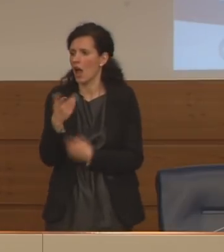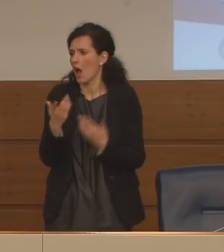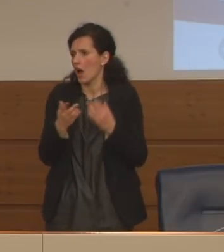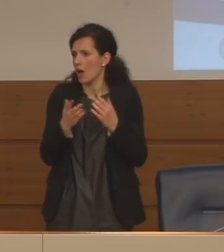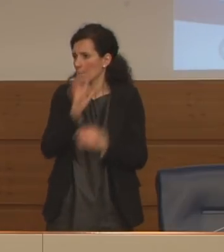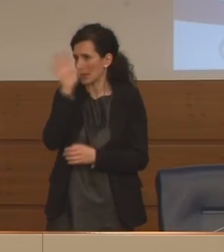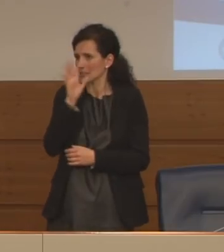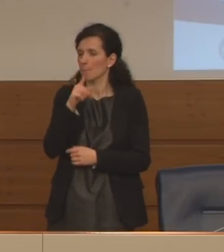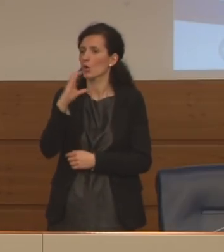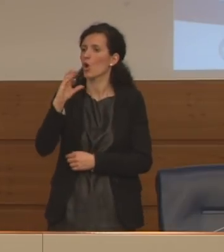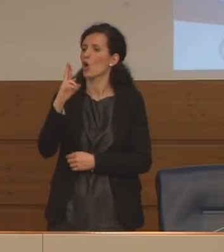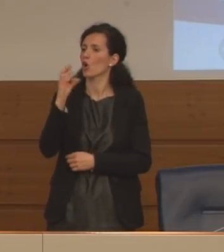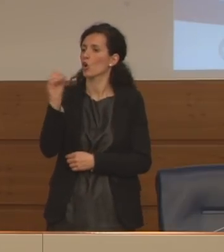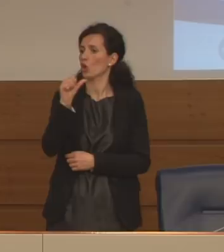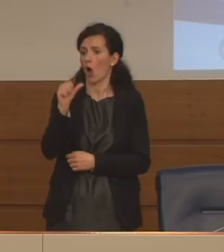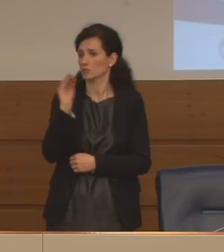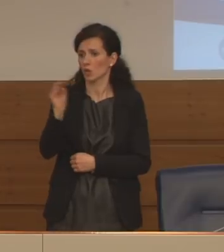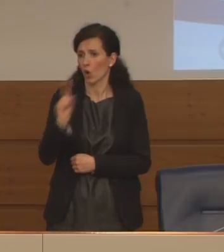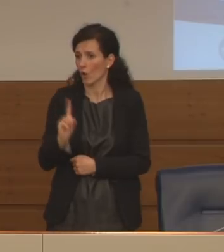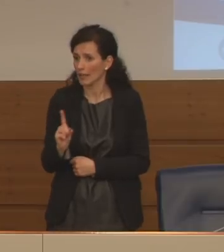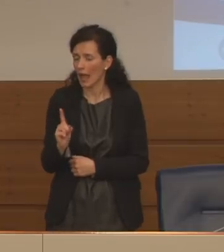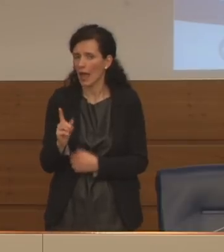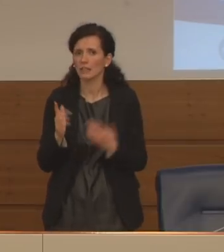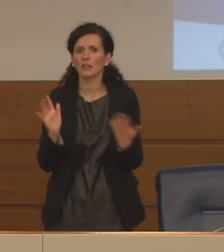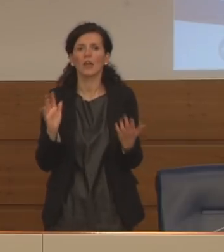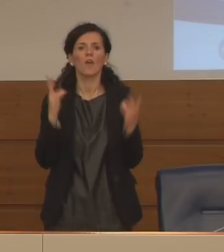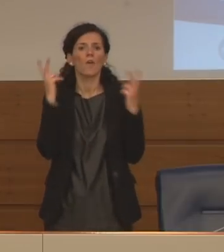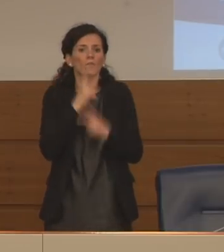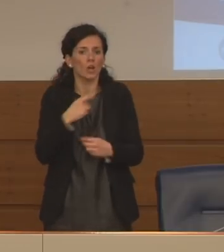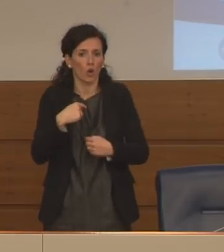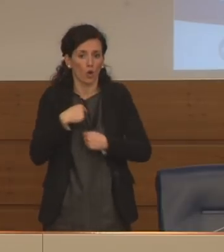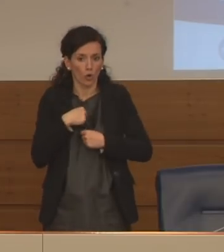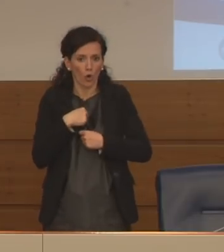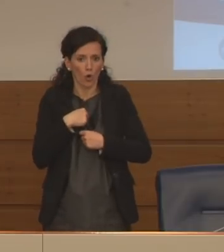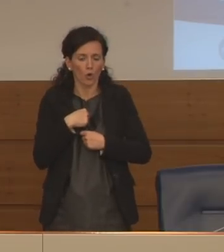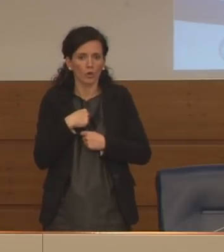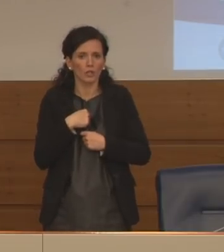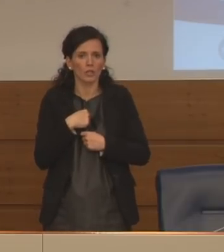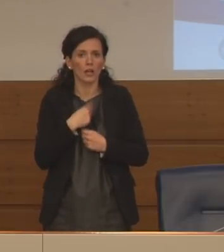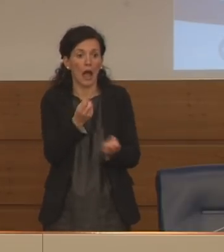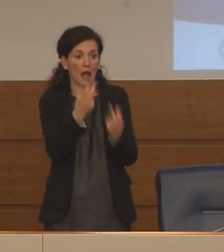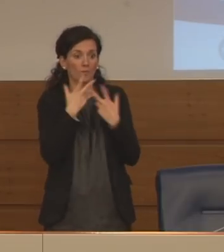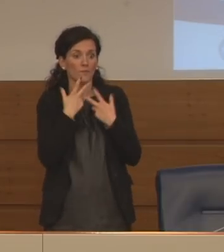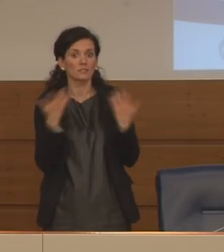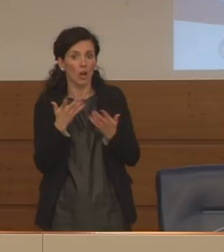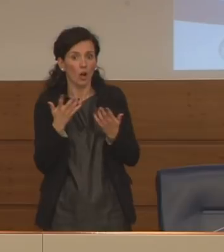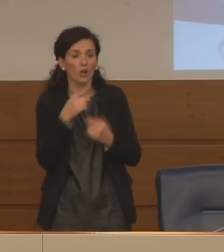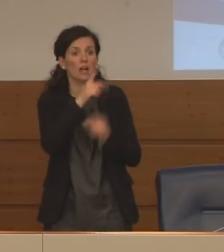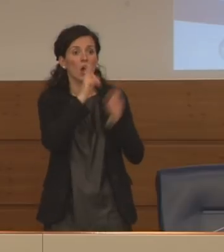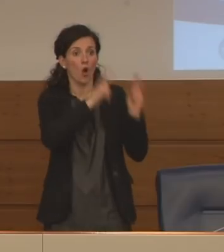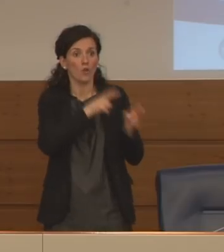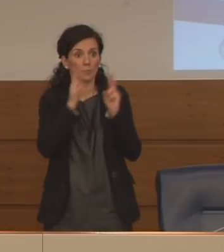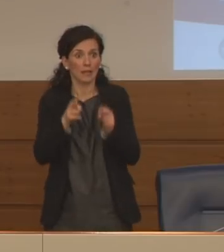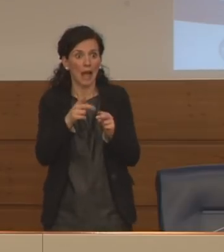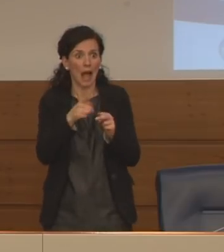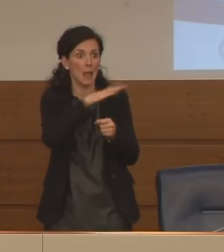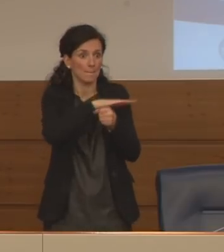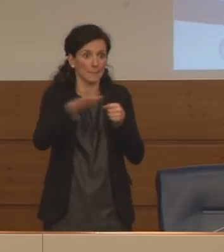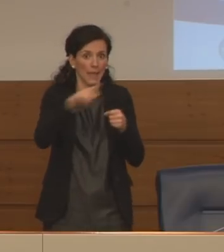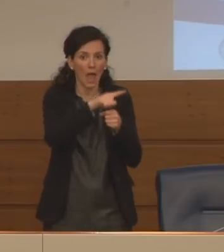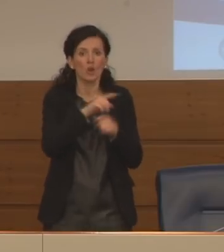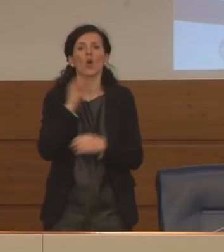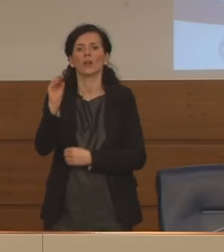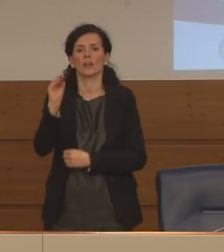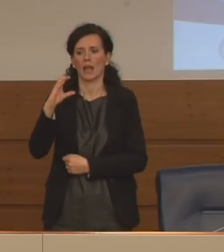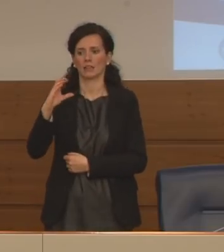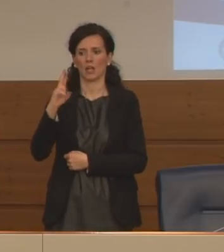per esempio per andare in altre a noi risulta che quando gli ospedali devono alleggerirsi fanno ricorso alla cross